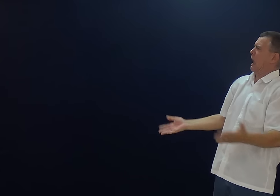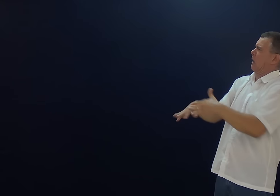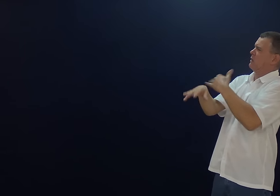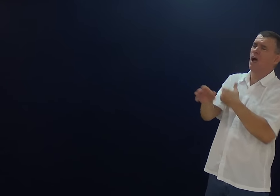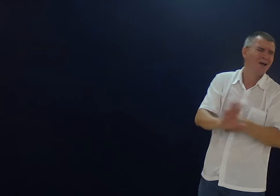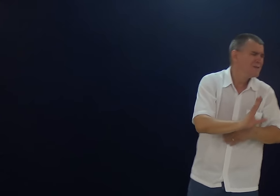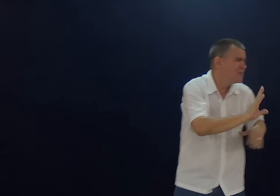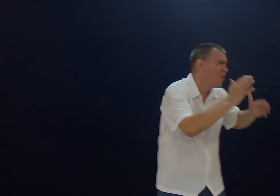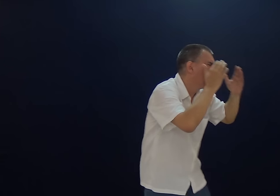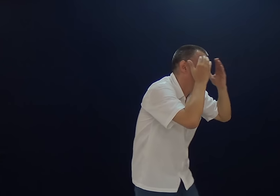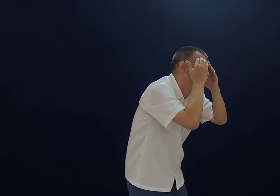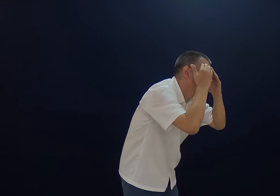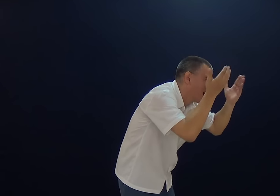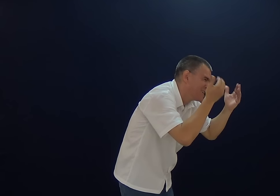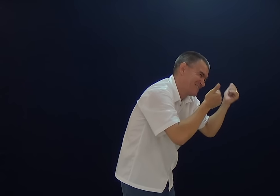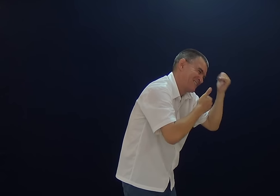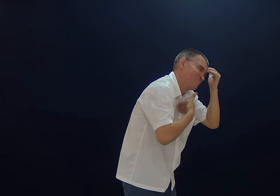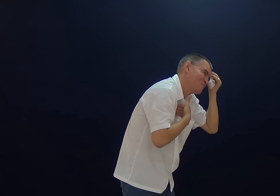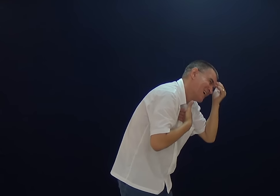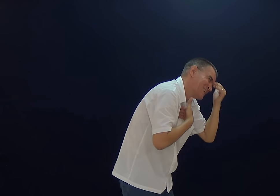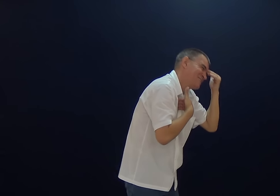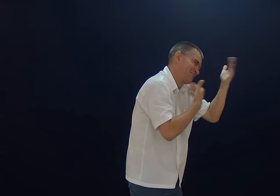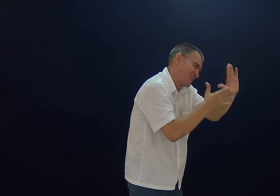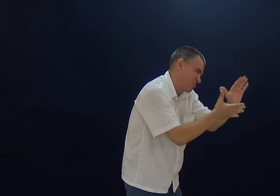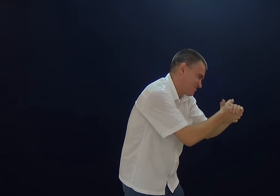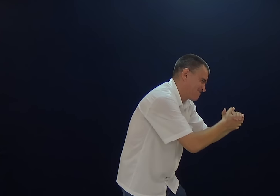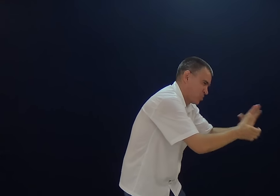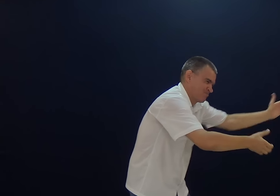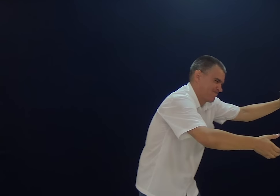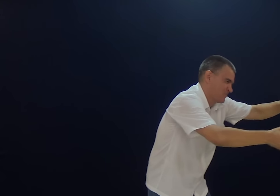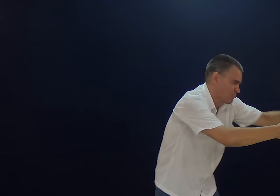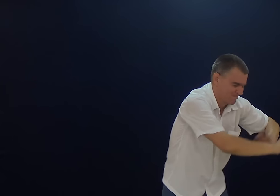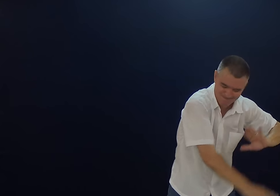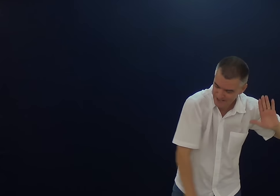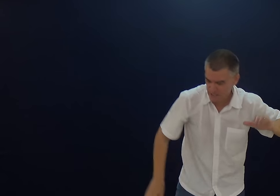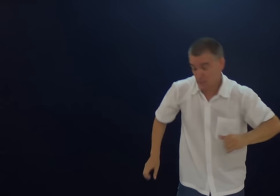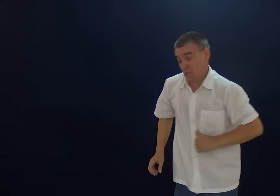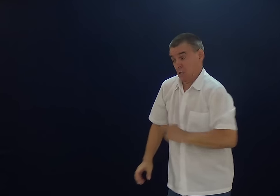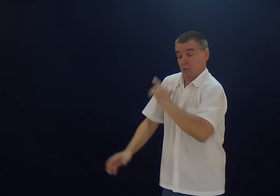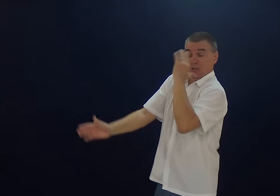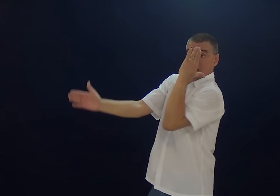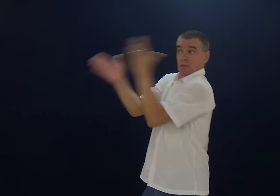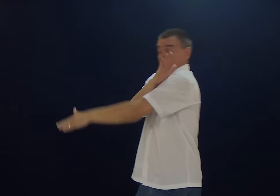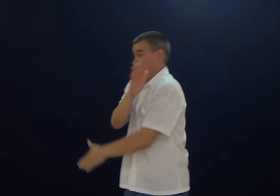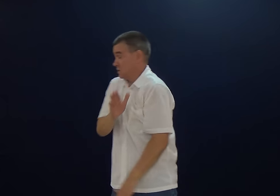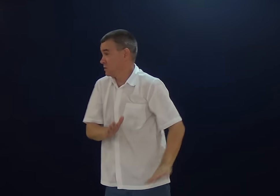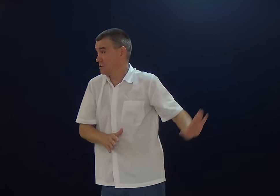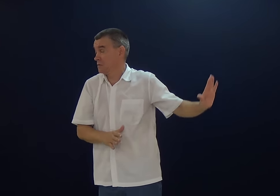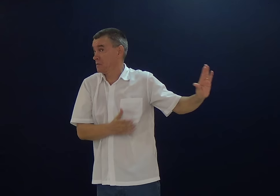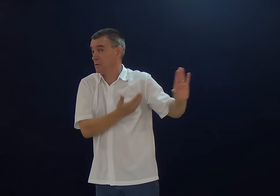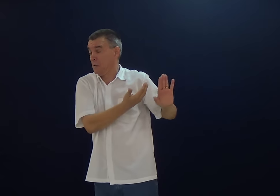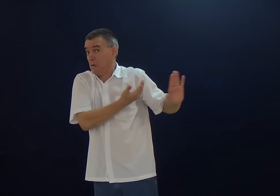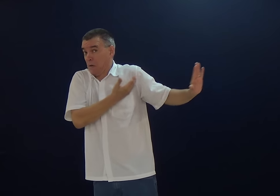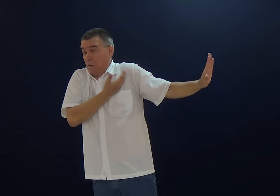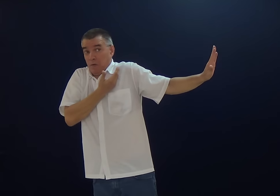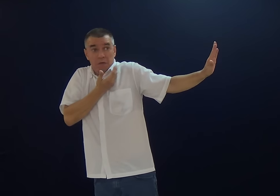eu preciso ir para outro lugar Ô que que é isso Espera aí você não quer conversar e você não não eu preciso ir para outro lugar você